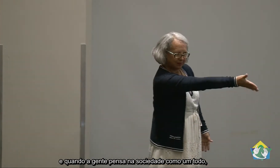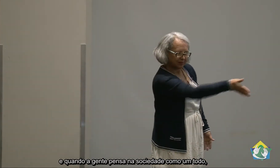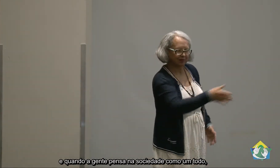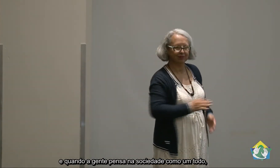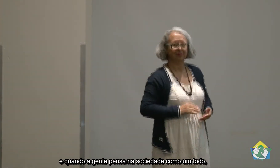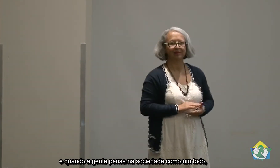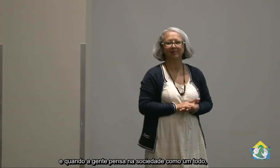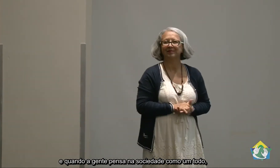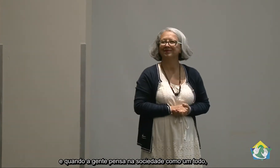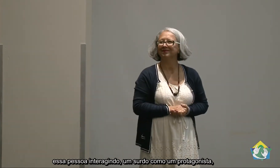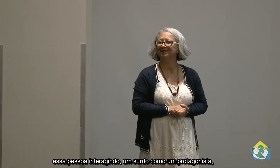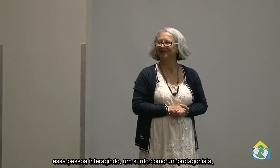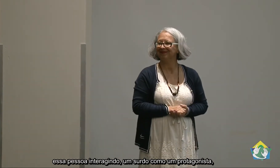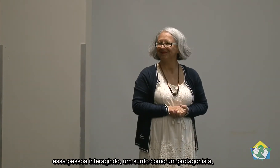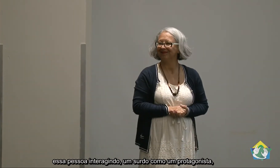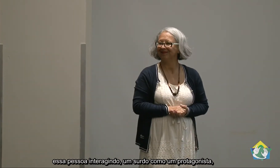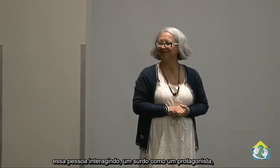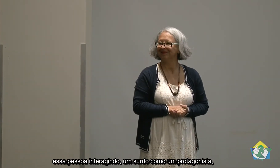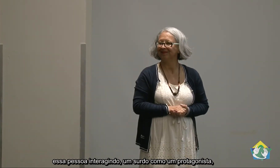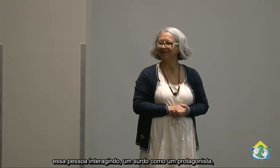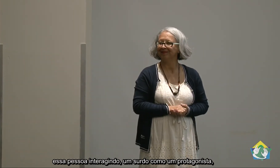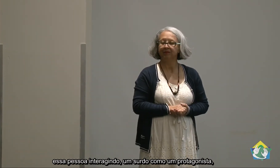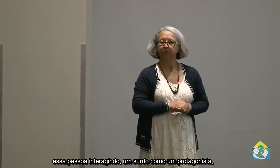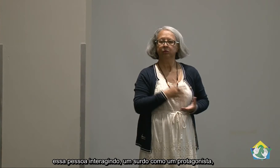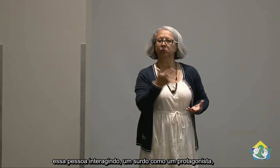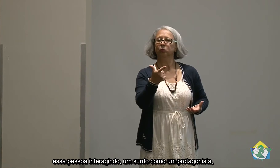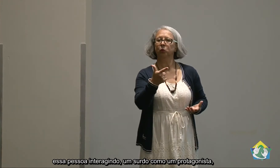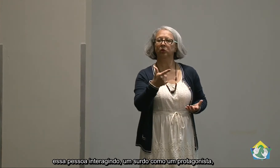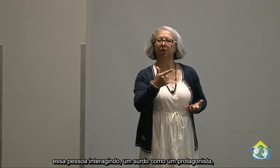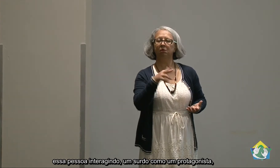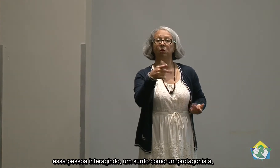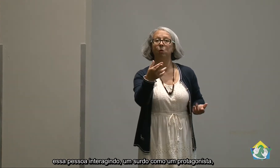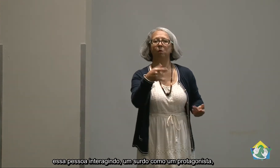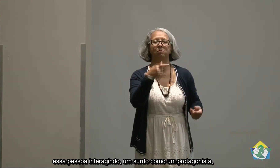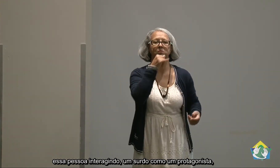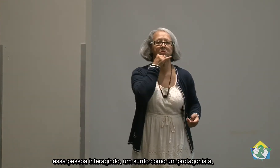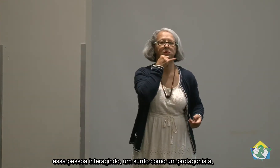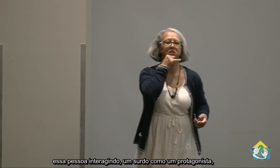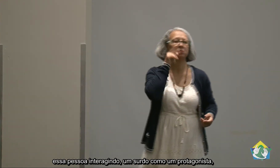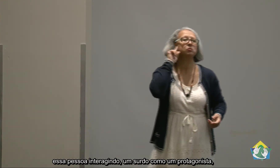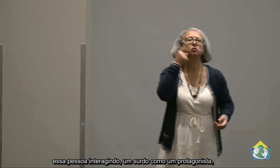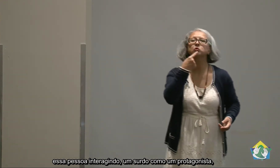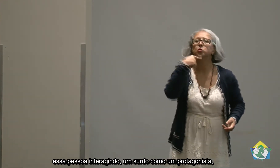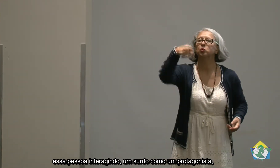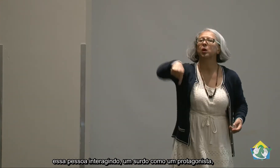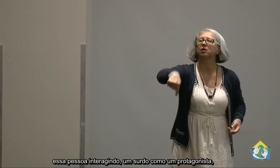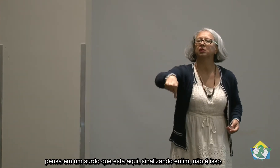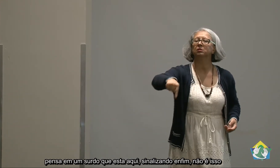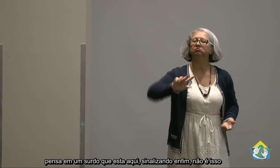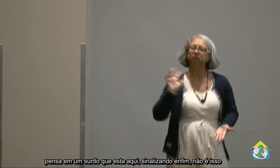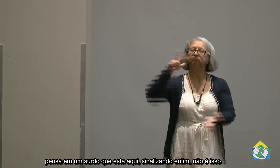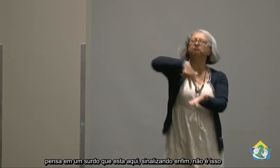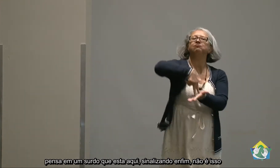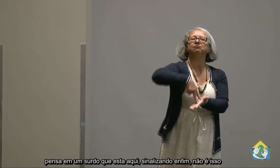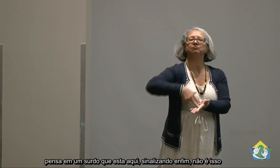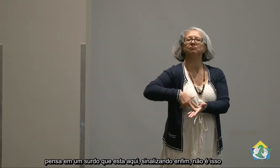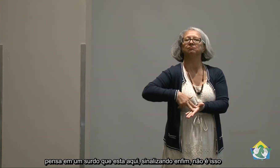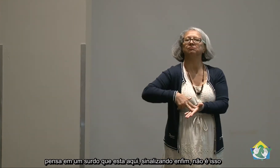como um todo, essa pessoa interagindo, um surdo como o protagonista. Pensa num surdo que está aqui,